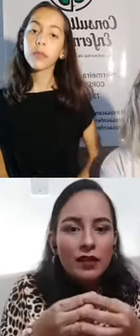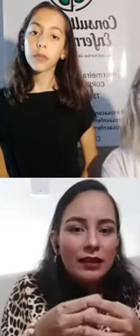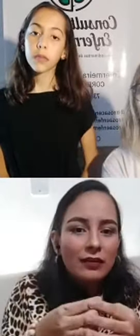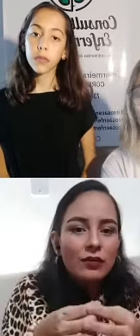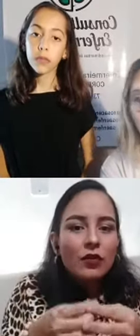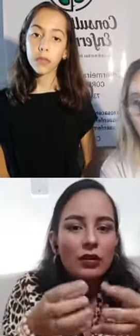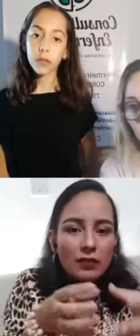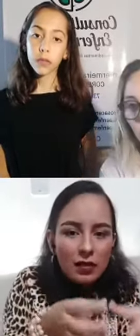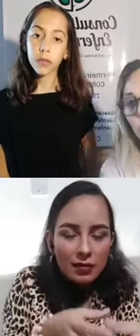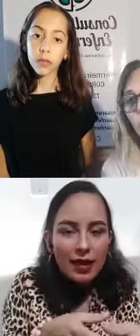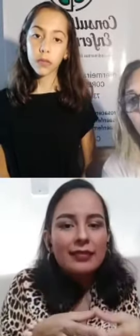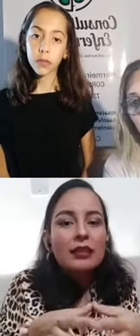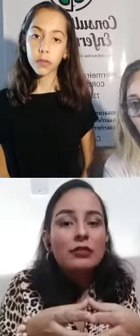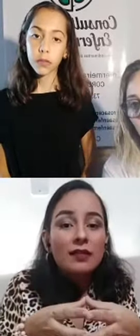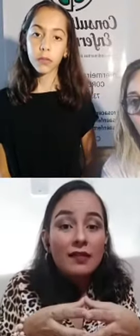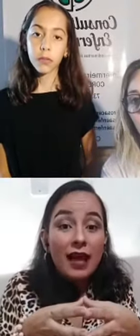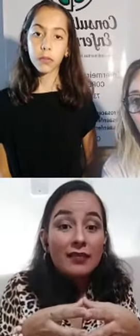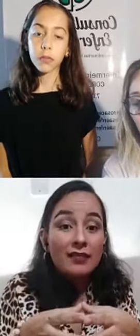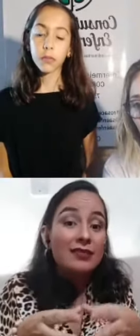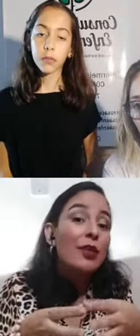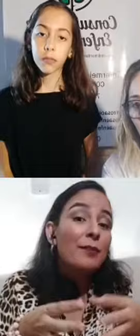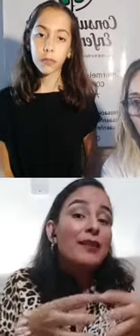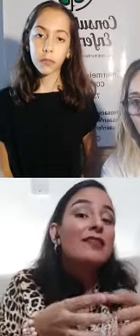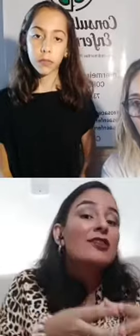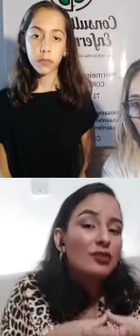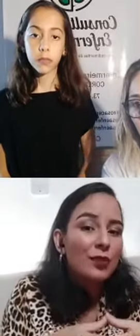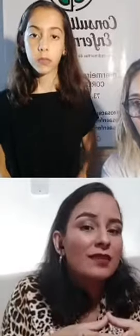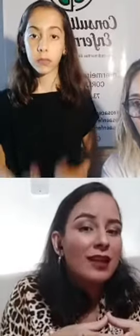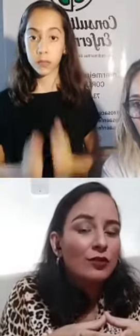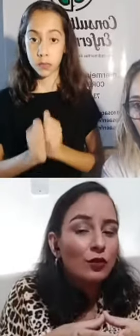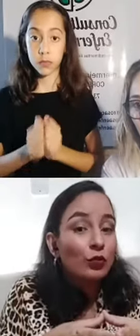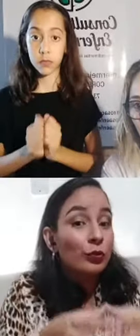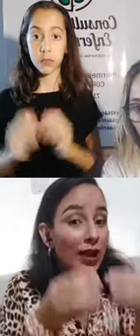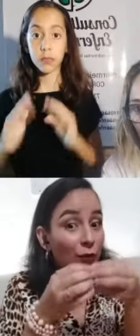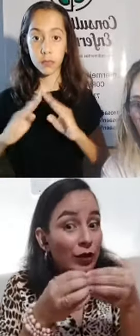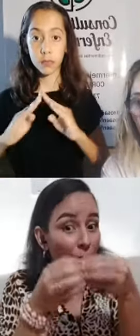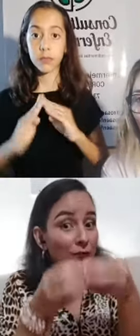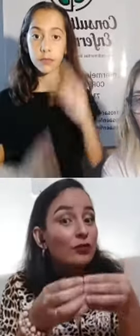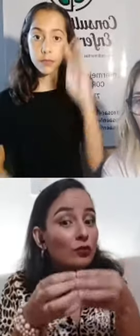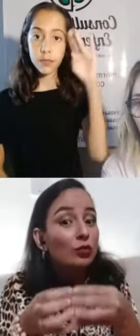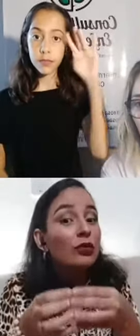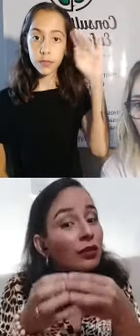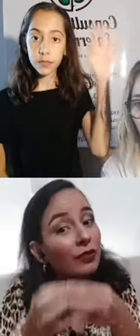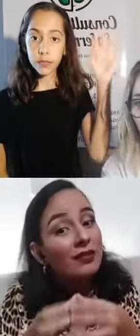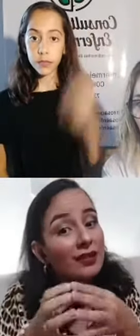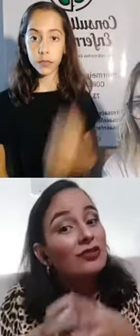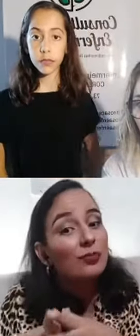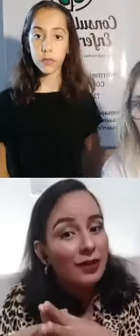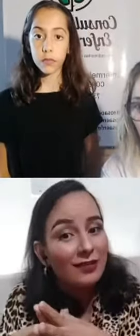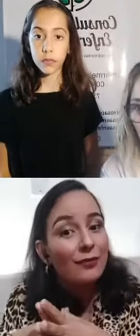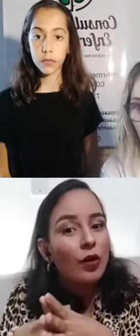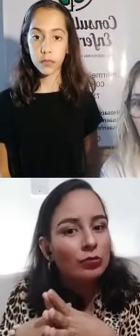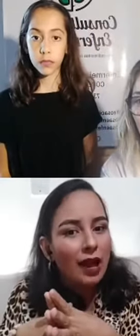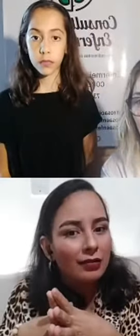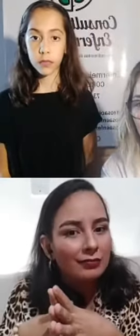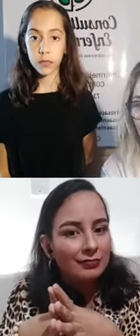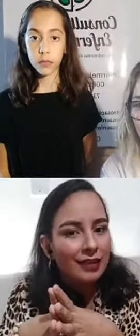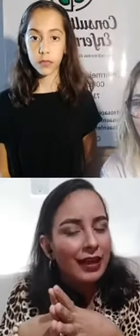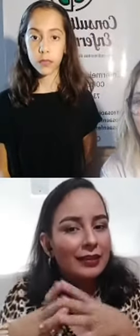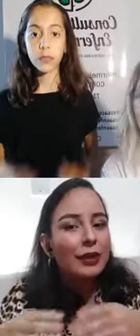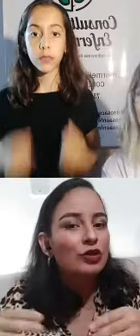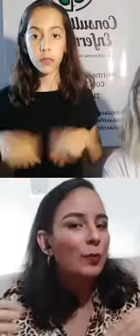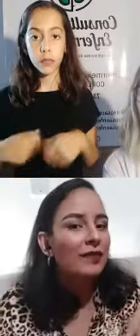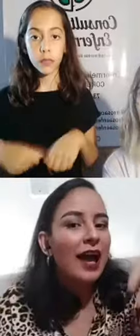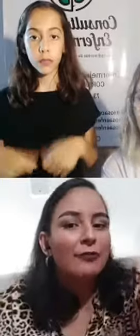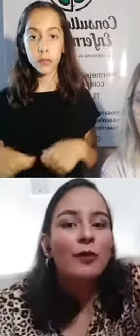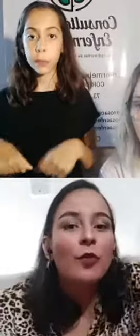supostos agressores, né, dentro dessas casas. Então é preciso a gente pensar nisso tudo. E é quando eu penso nisso tudo é que eu falo assim, a gente precisa voltar, né?